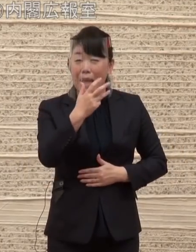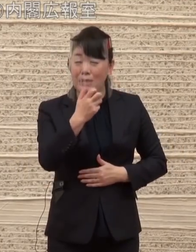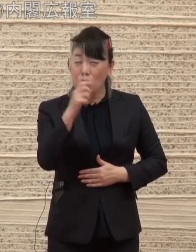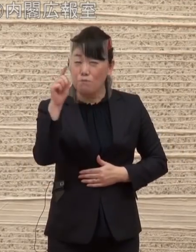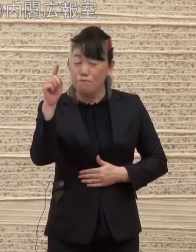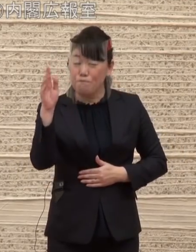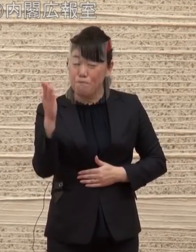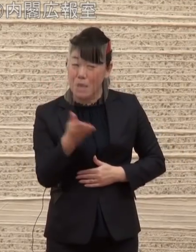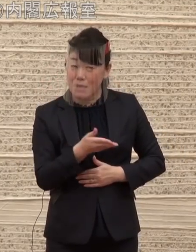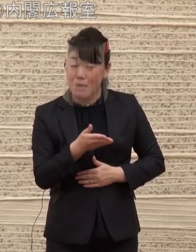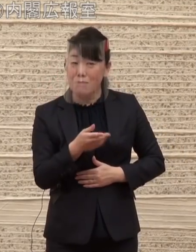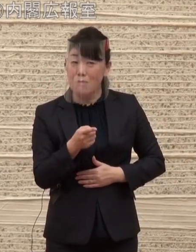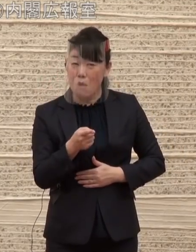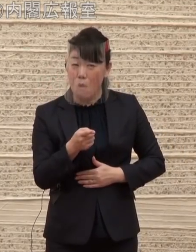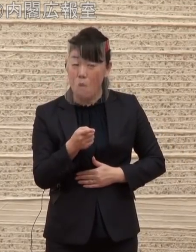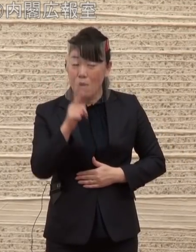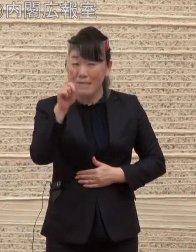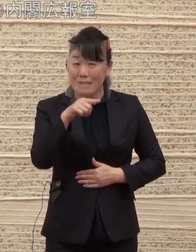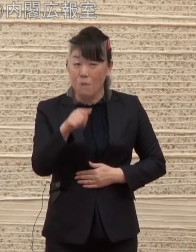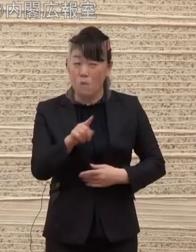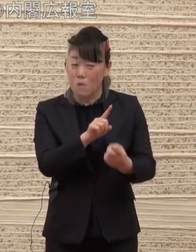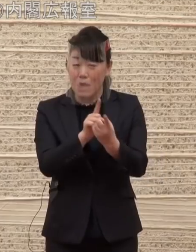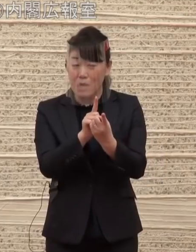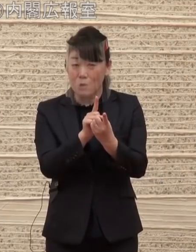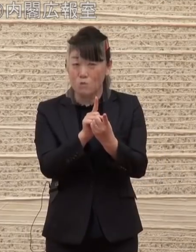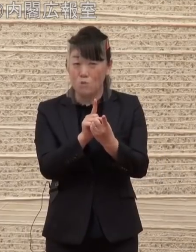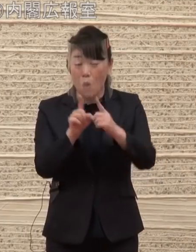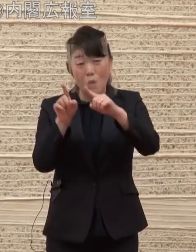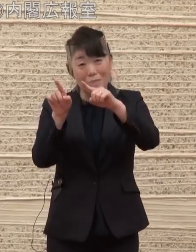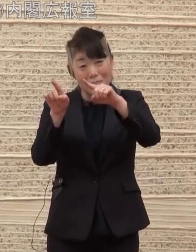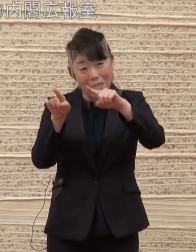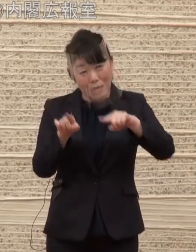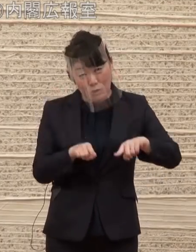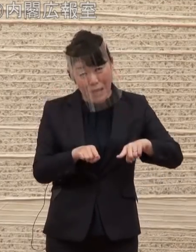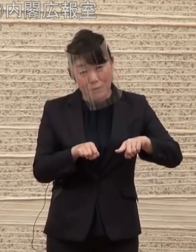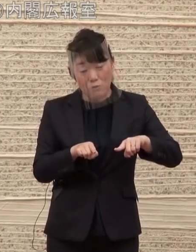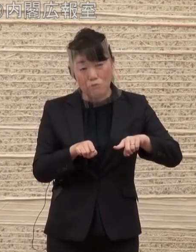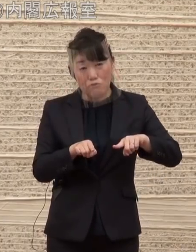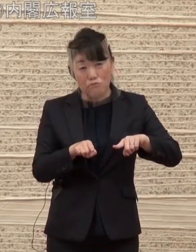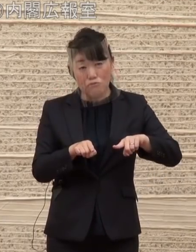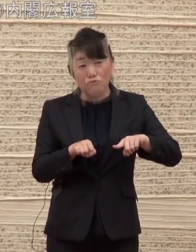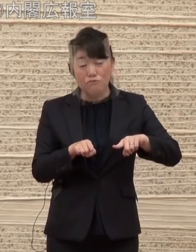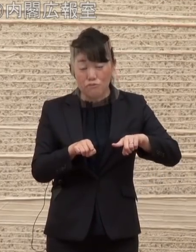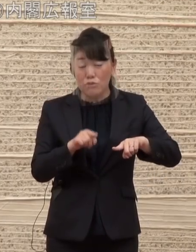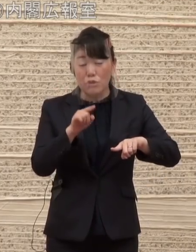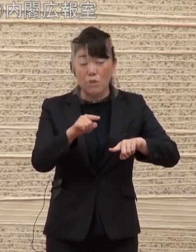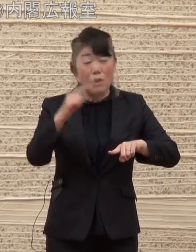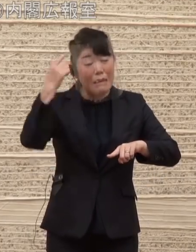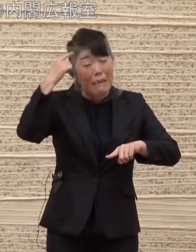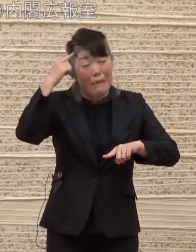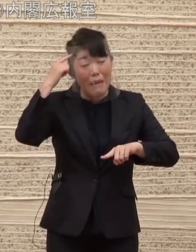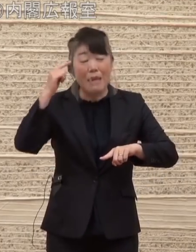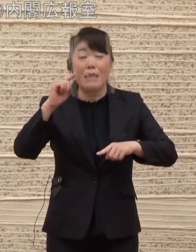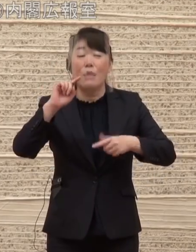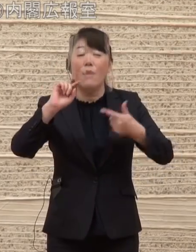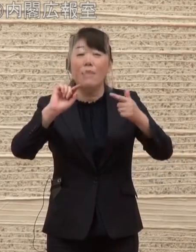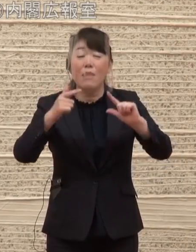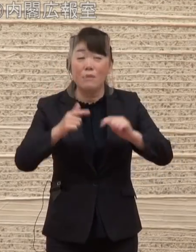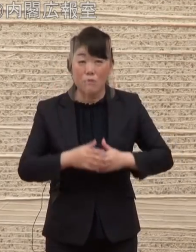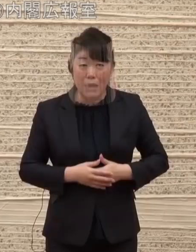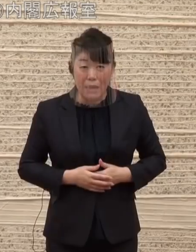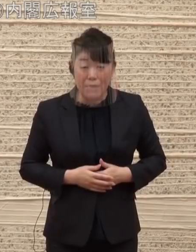をこれは削減するという今度は考え方とには立たずにですねいわば